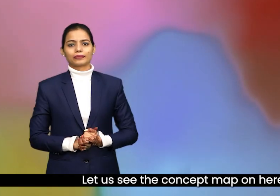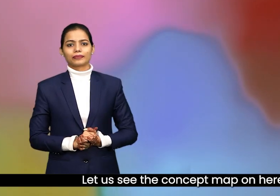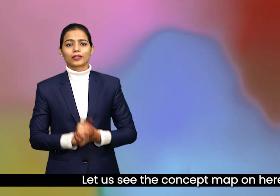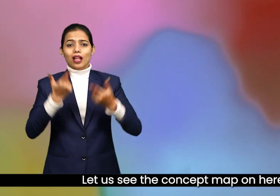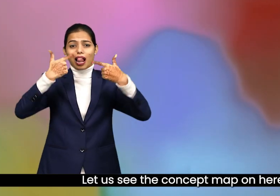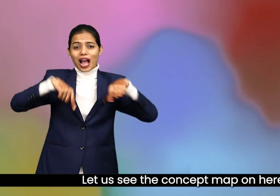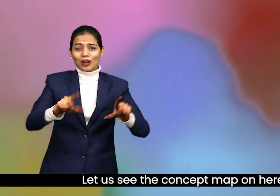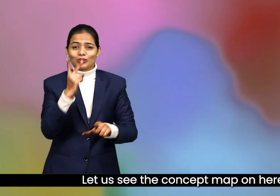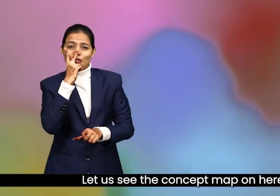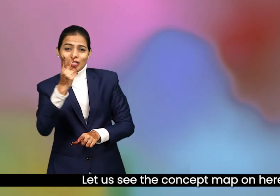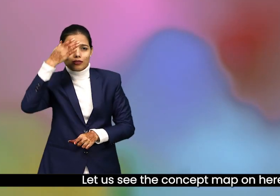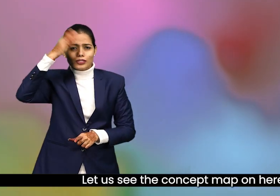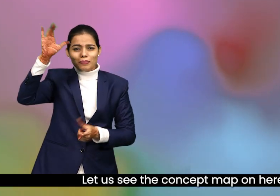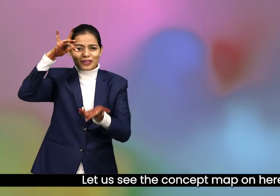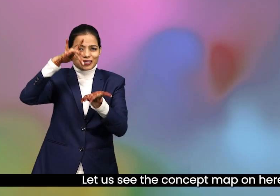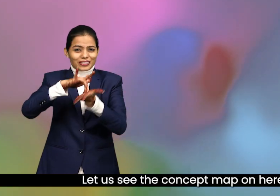பரம்பரை பற்றிய கருத்து வரைபடத்தை பார்ப்போம்.